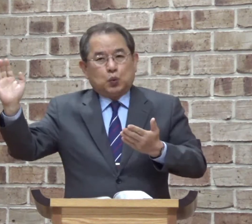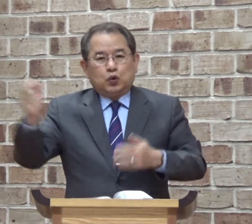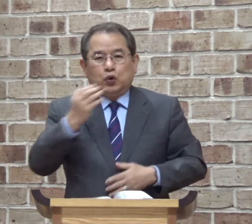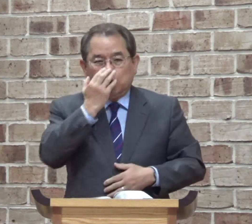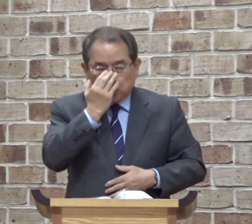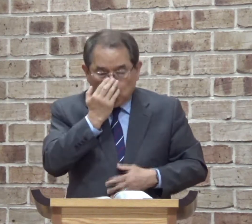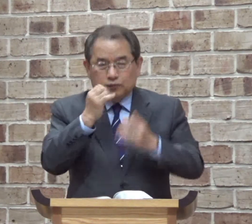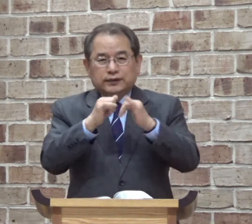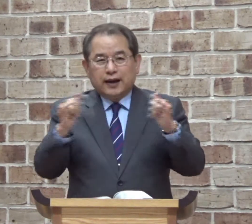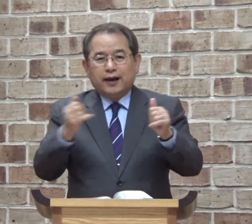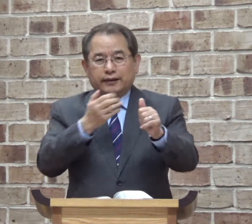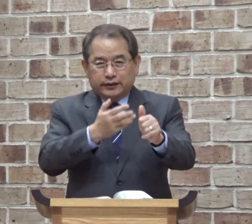하였느니라.